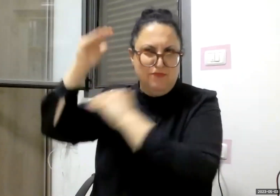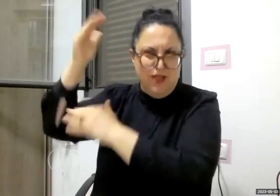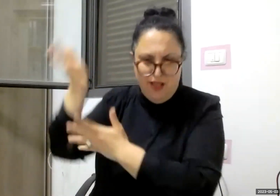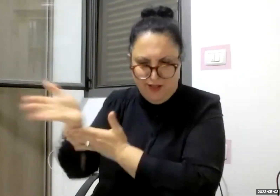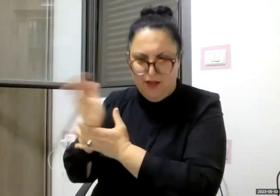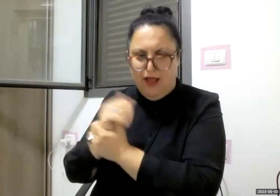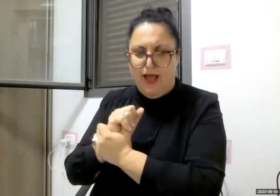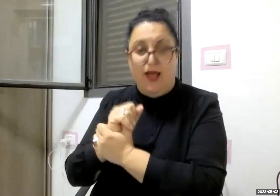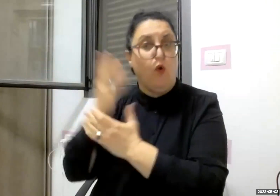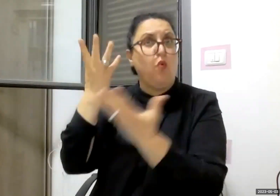באקדמיה,